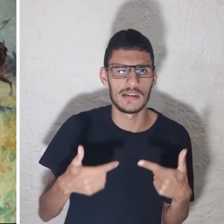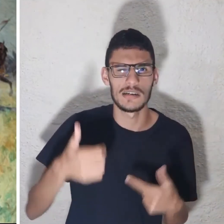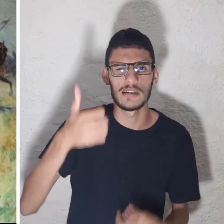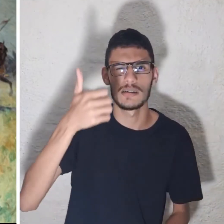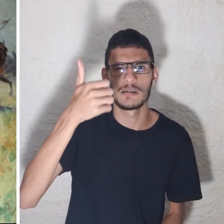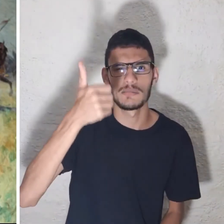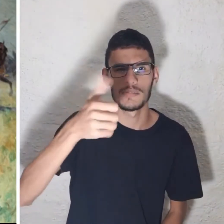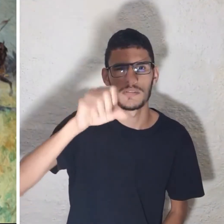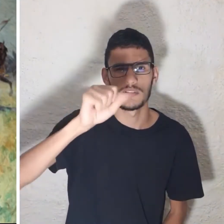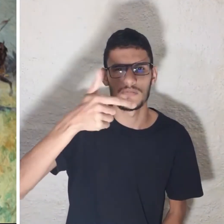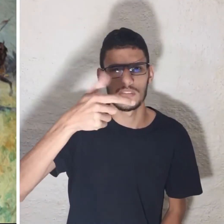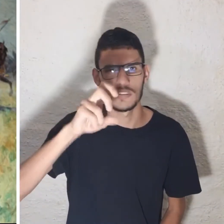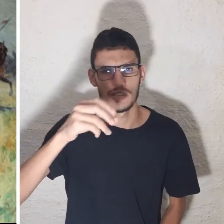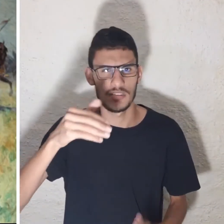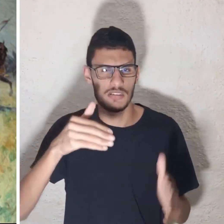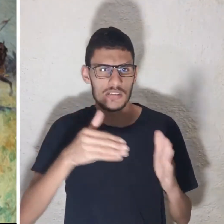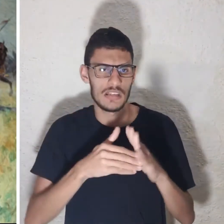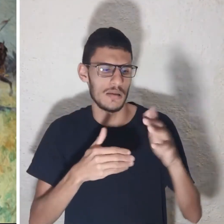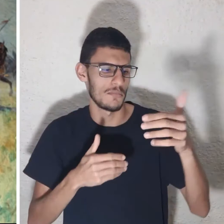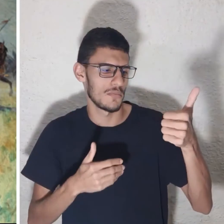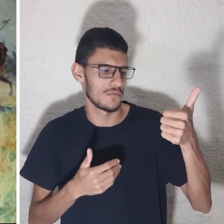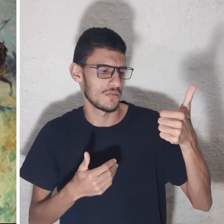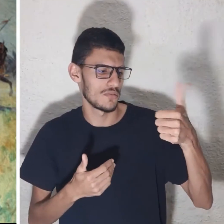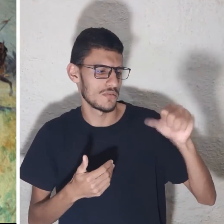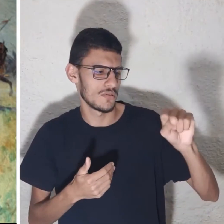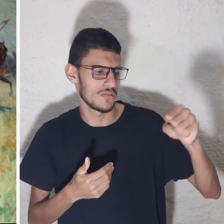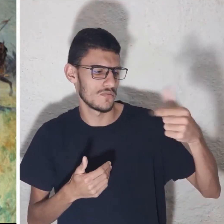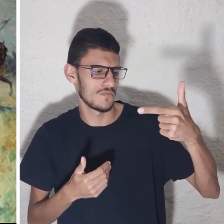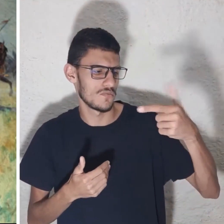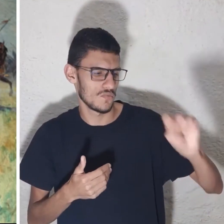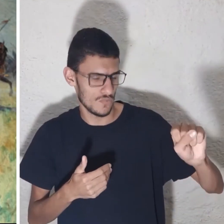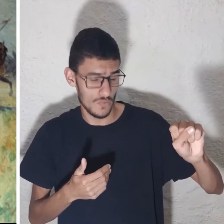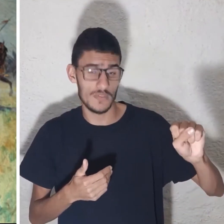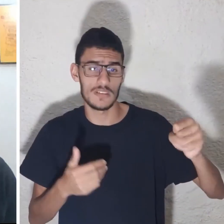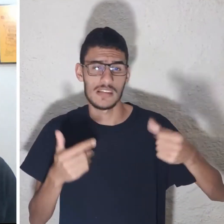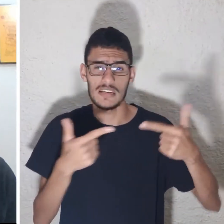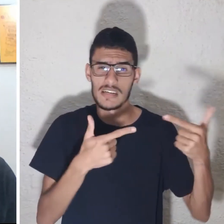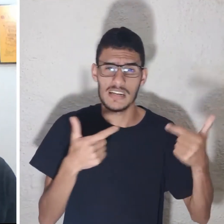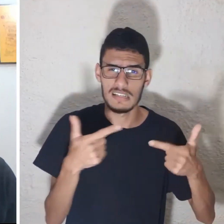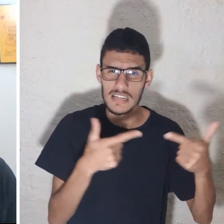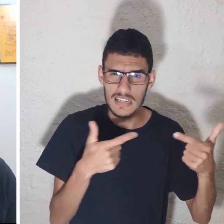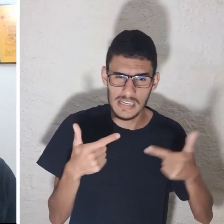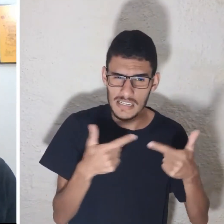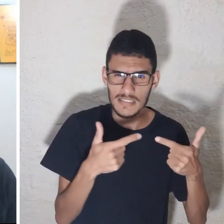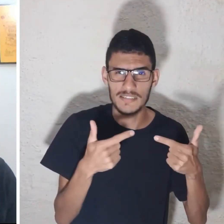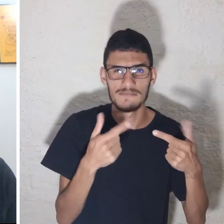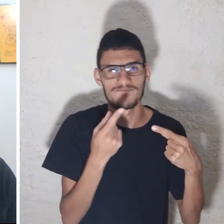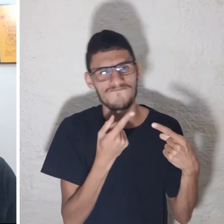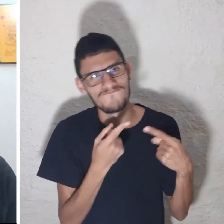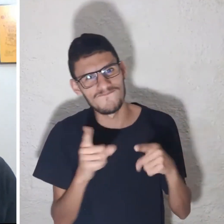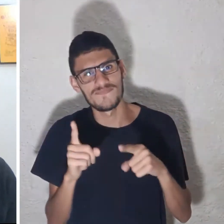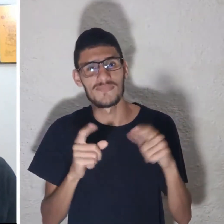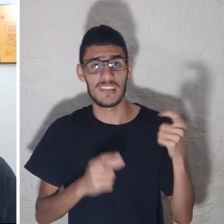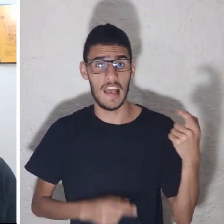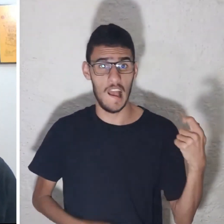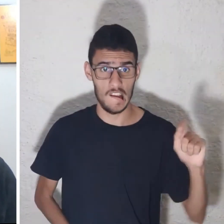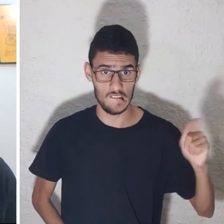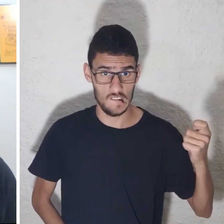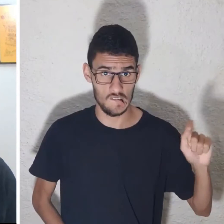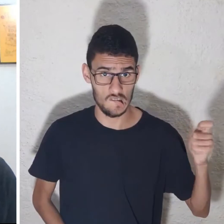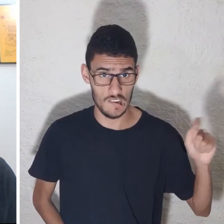acontecer entre 1825 e 1828. Vai ser uma guerra, né, do Brasil contra